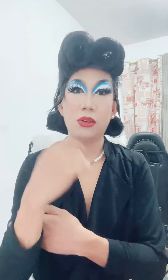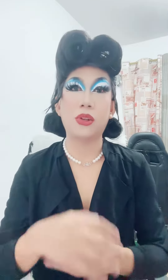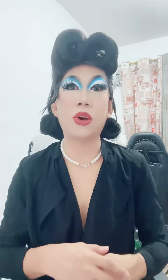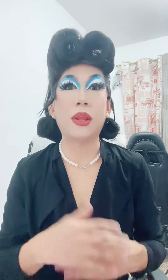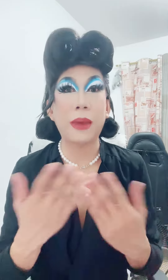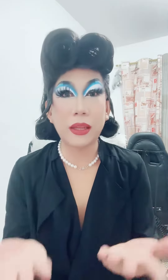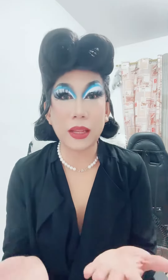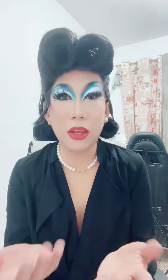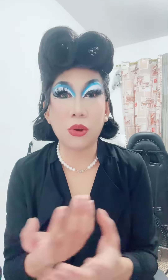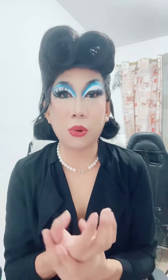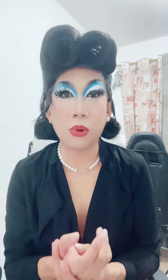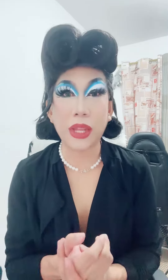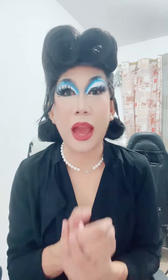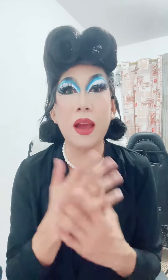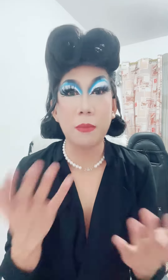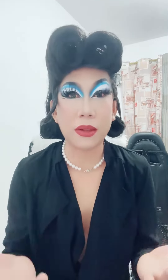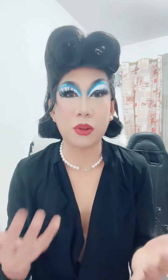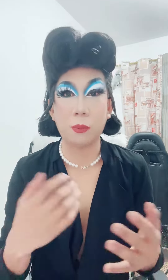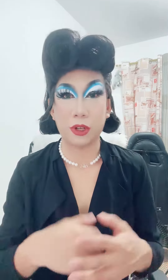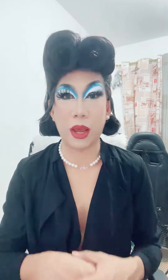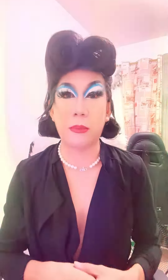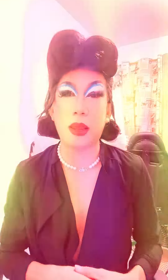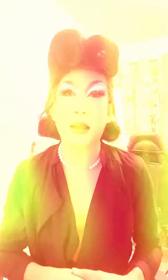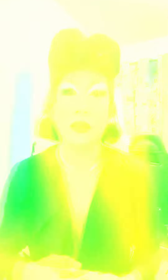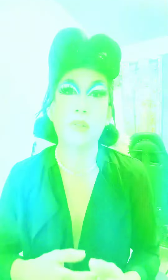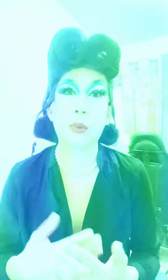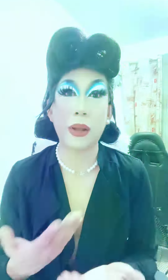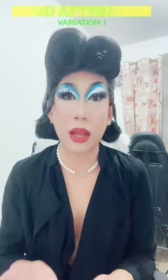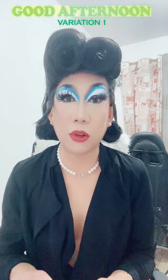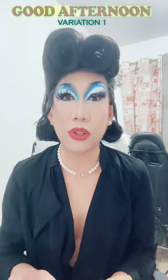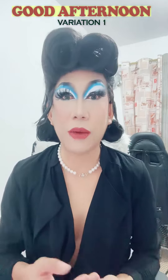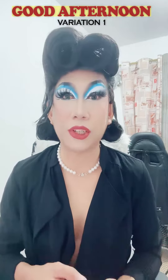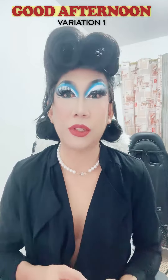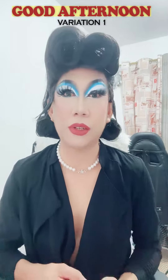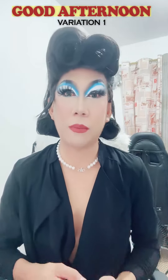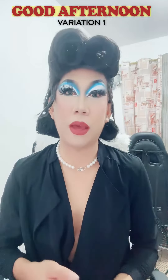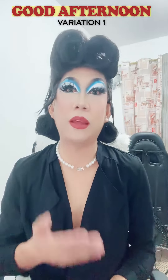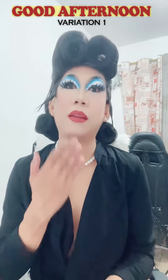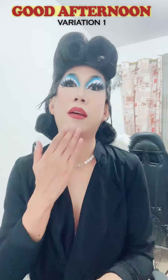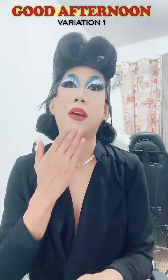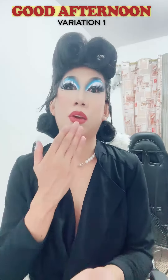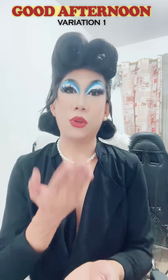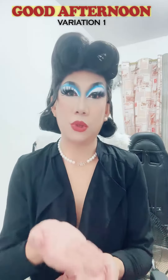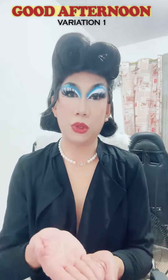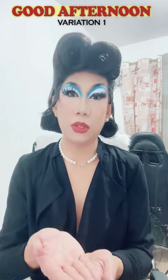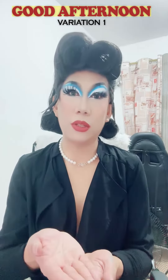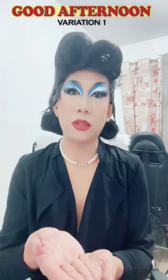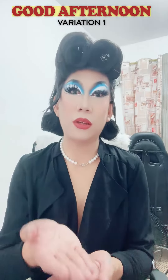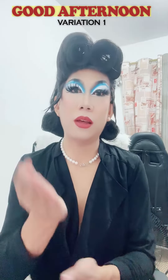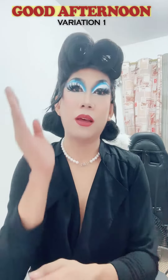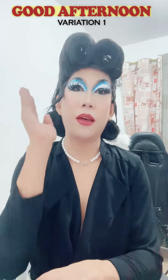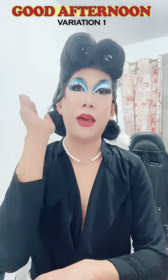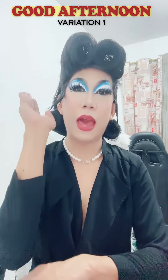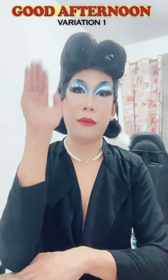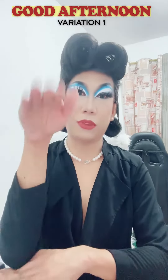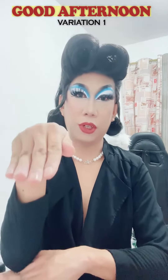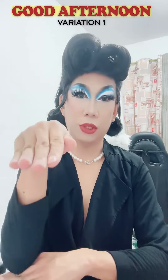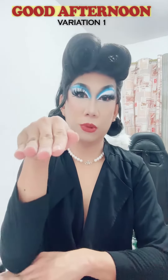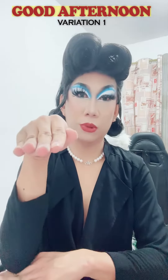So depende sa'yo kung saan ka mas komportable. So pagka good afternoon naman, good